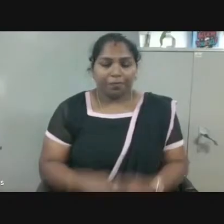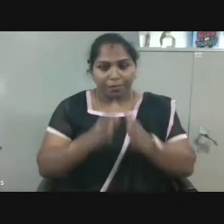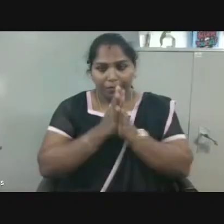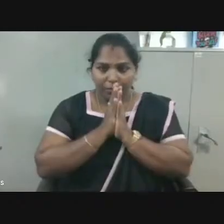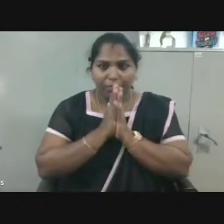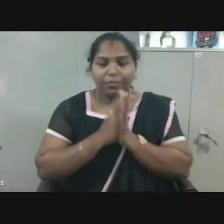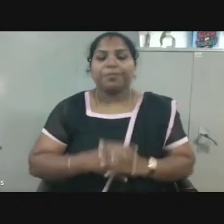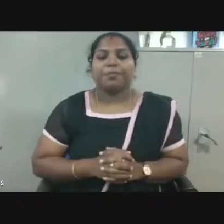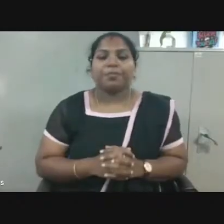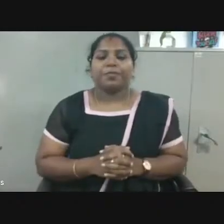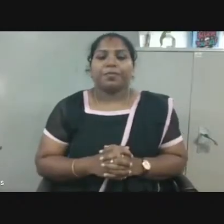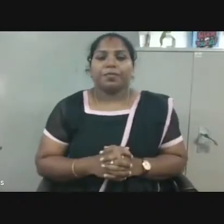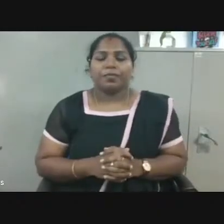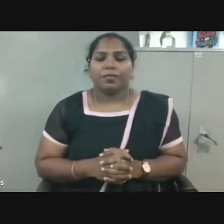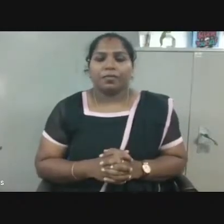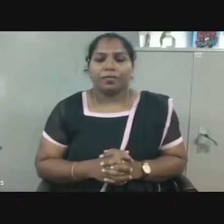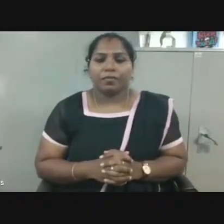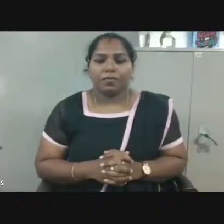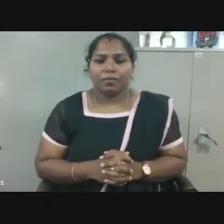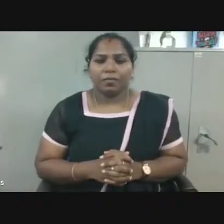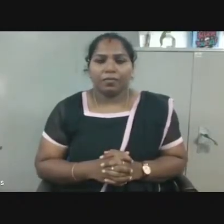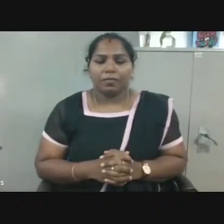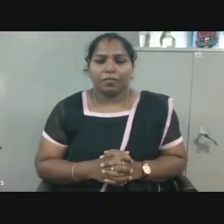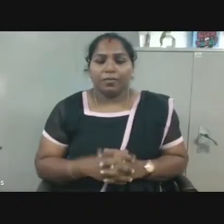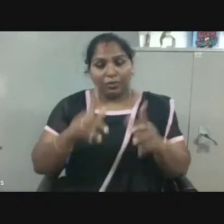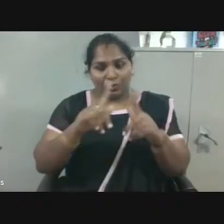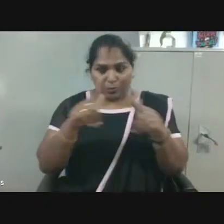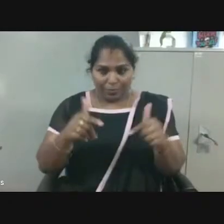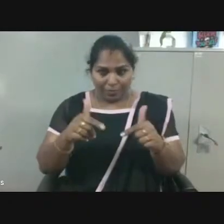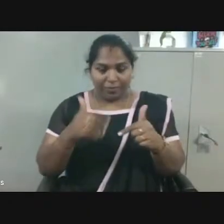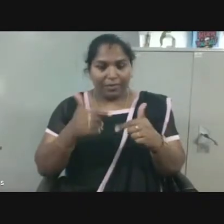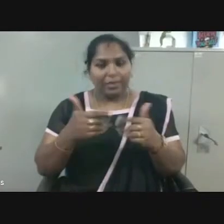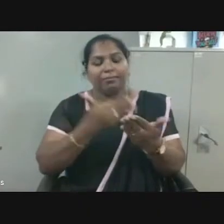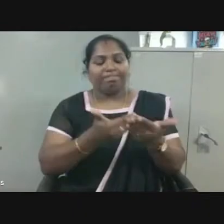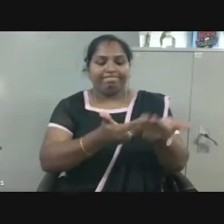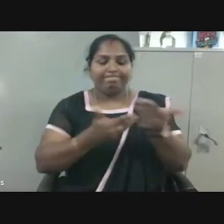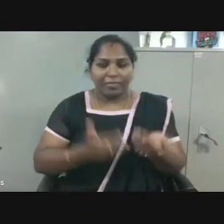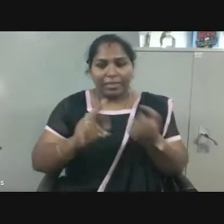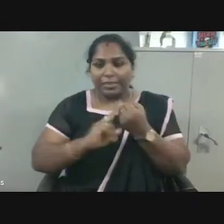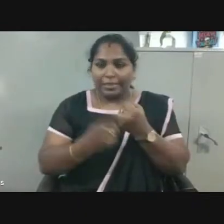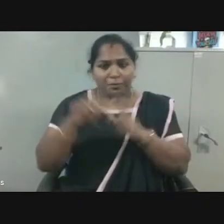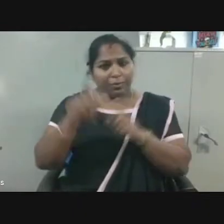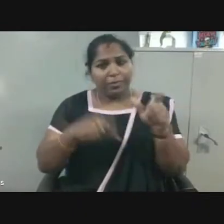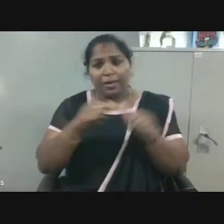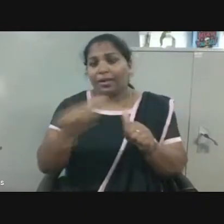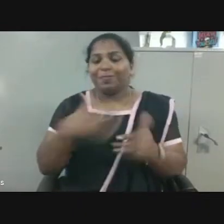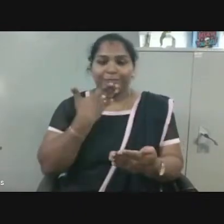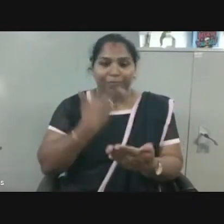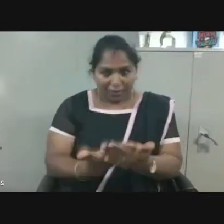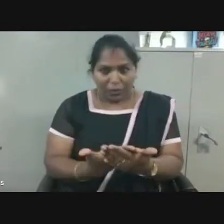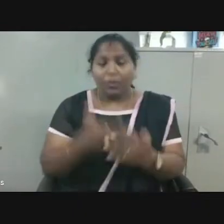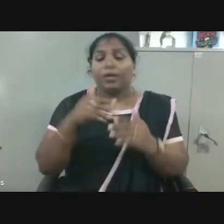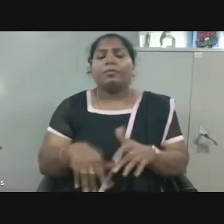നമസ്കാരം. ഇങ്ങനെ ഒരു മീറ്റിങ്ങിന് എന്നെ ക്ഷണിച്ച അധികാരികൾക്ക് നന്ദി പറയുന്നു.